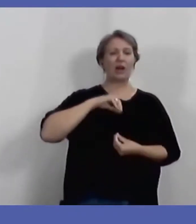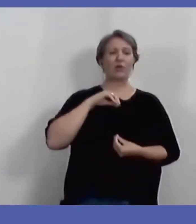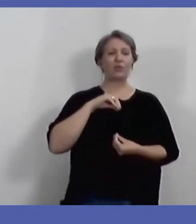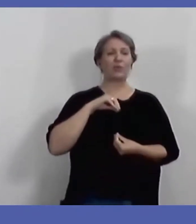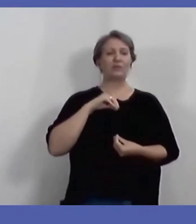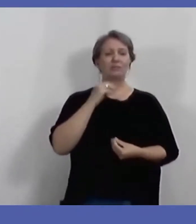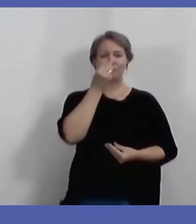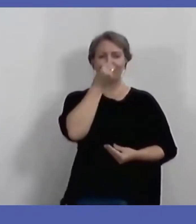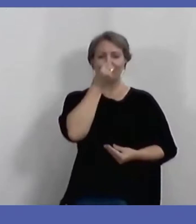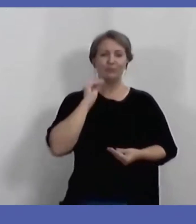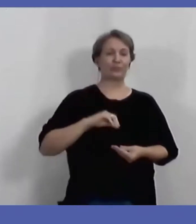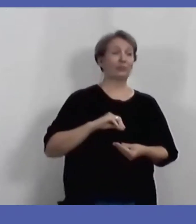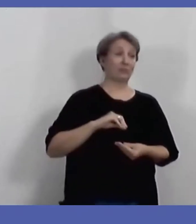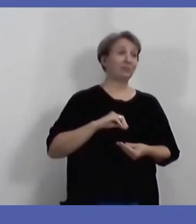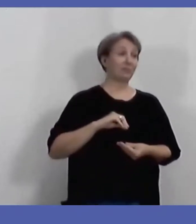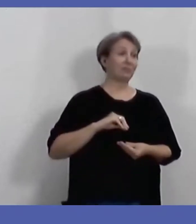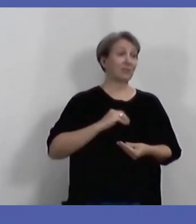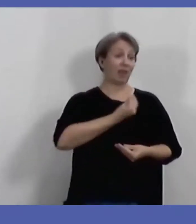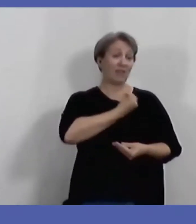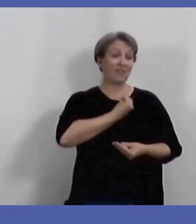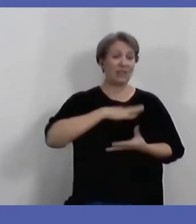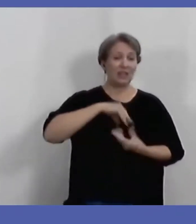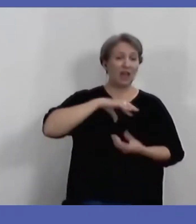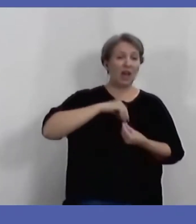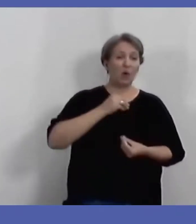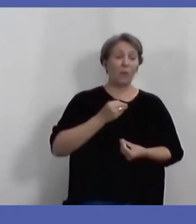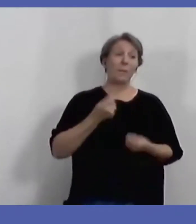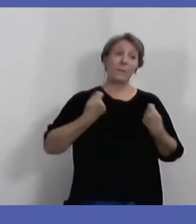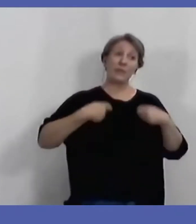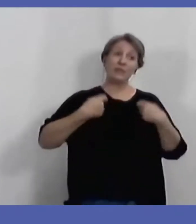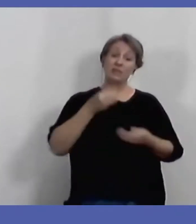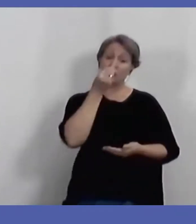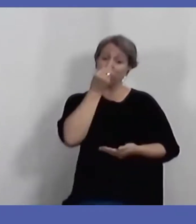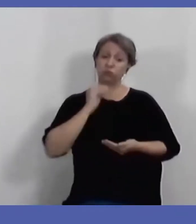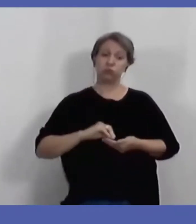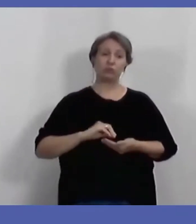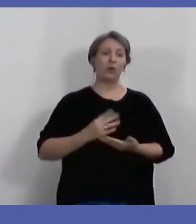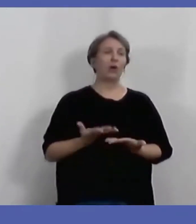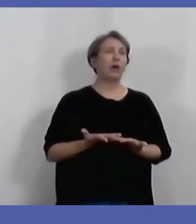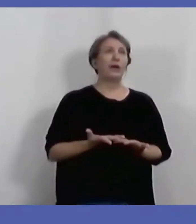né? Que são coisas da carne, é ódio,